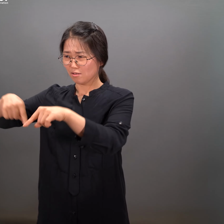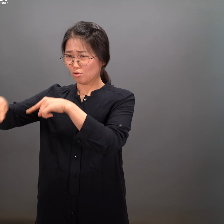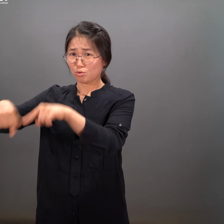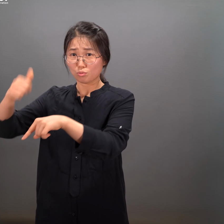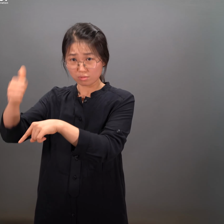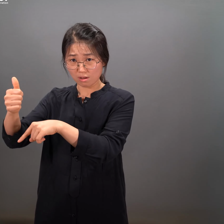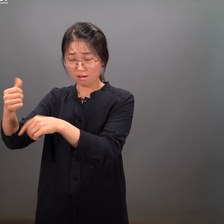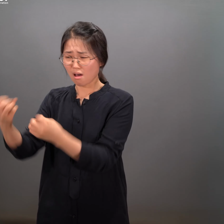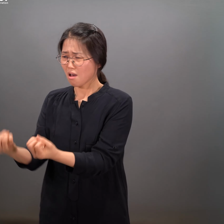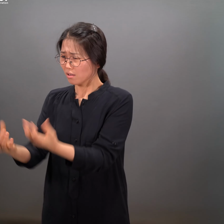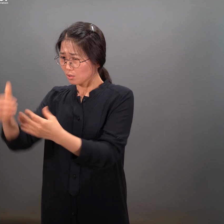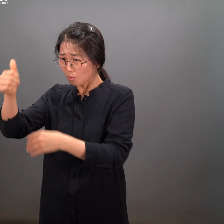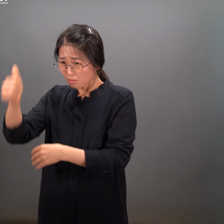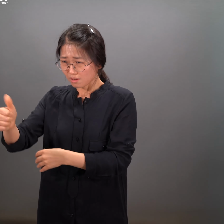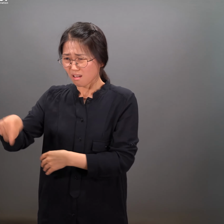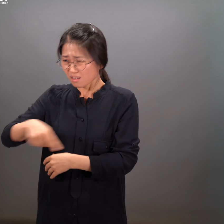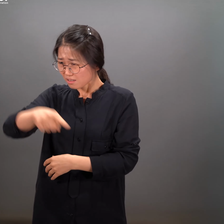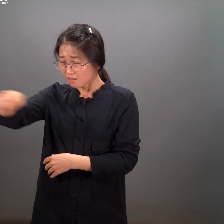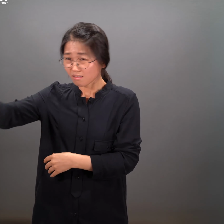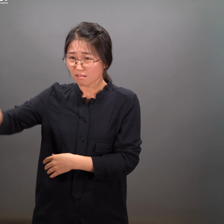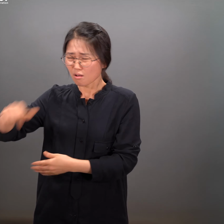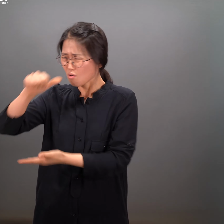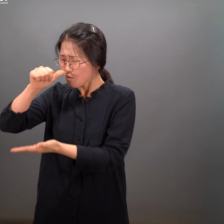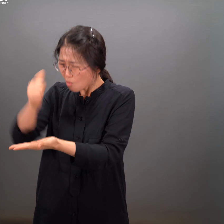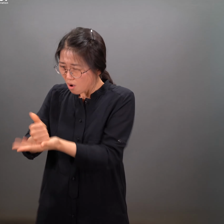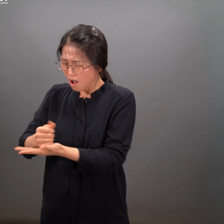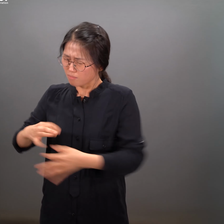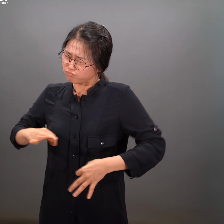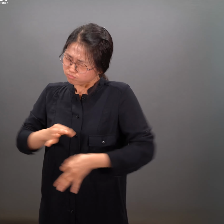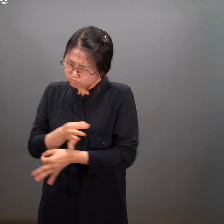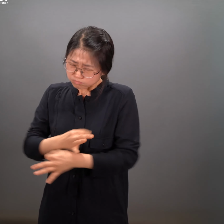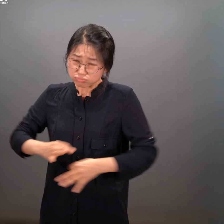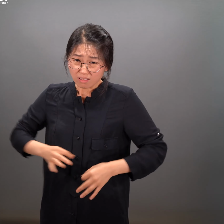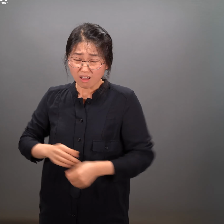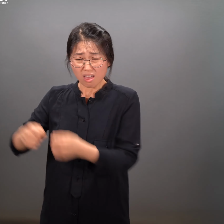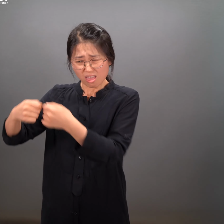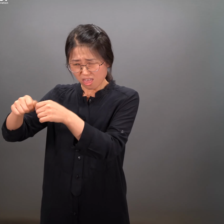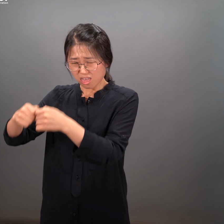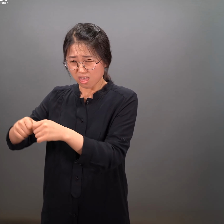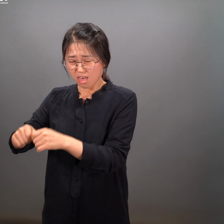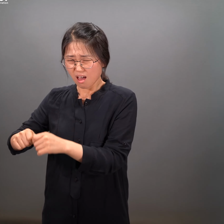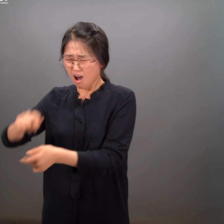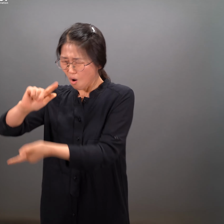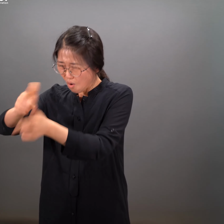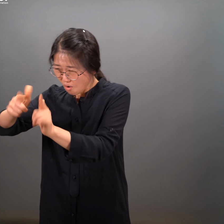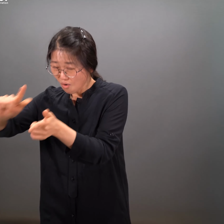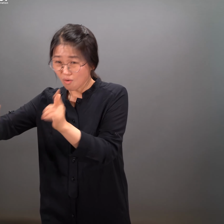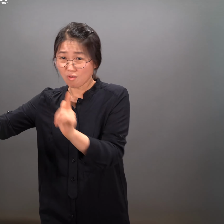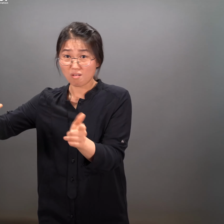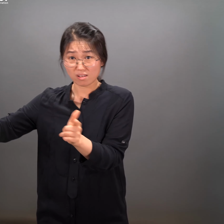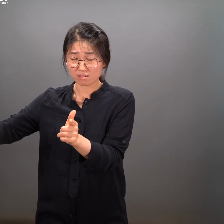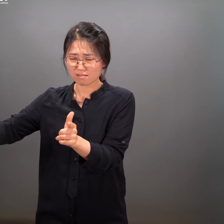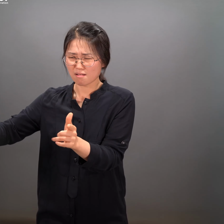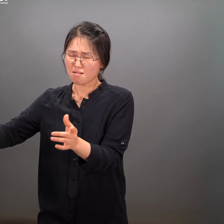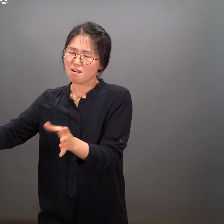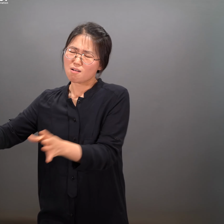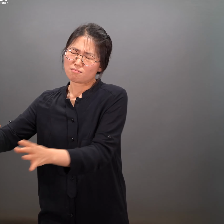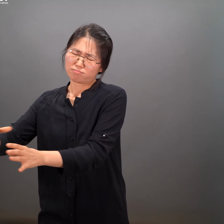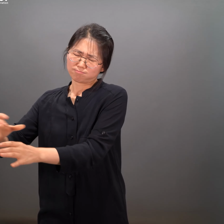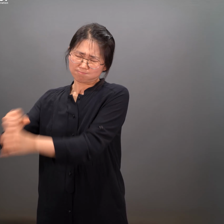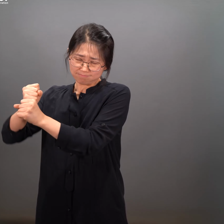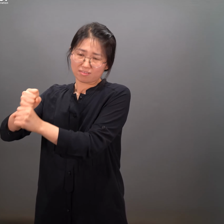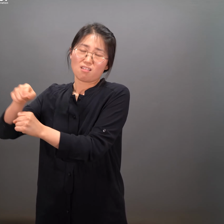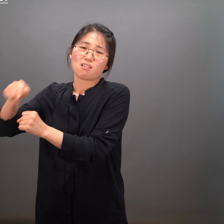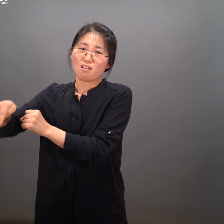레위인과 그 제사장들과 그들이 이끌었던 사사시대 이스라엘의 현 주소를 완전히